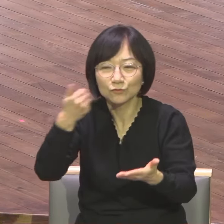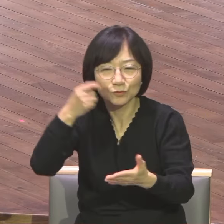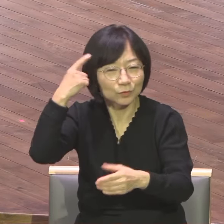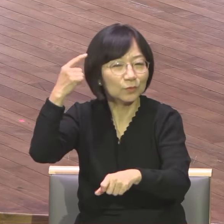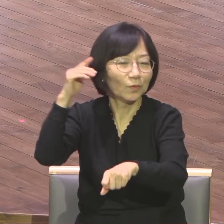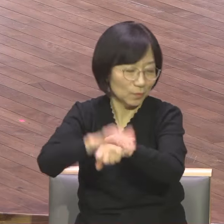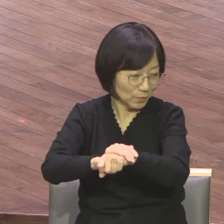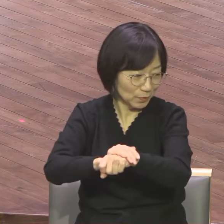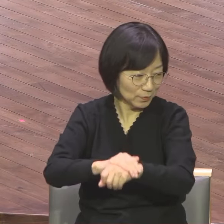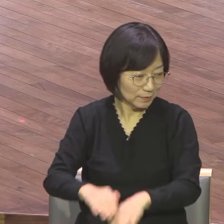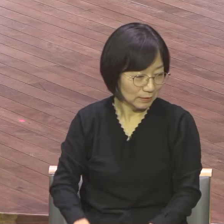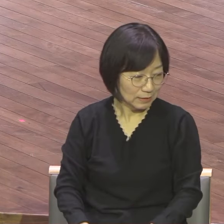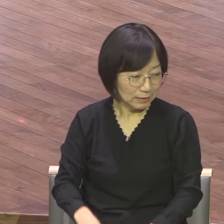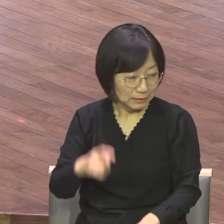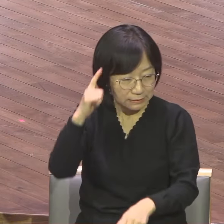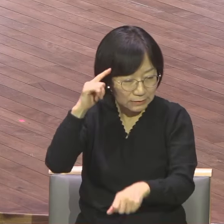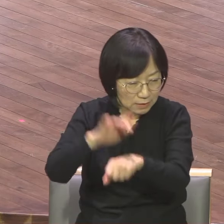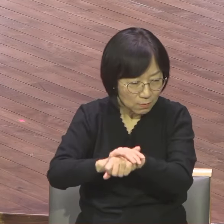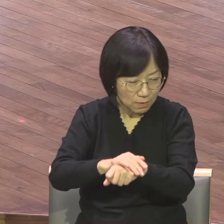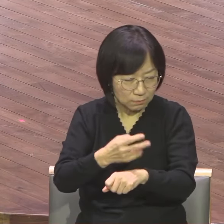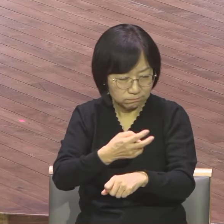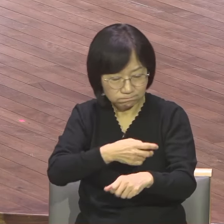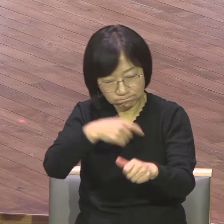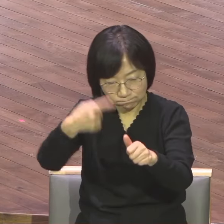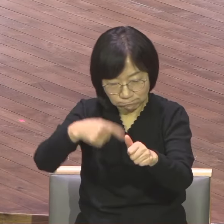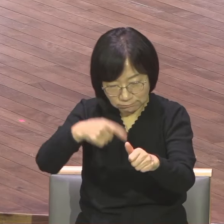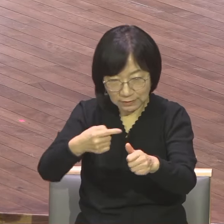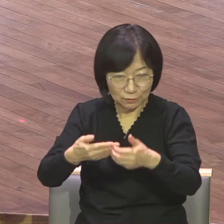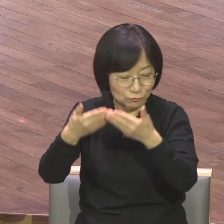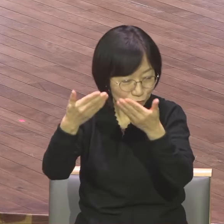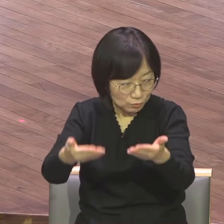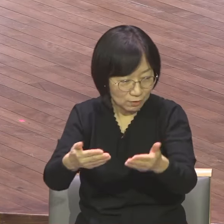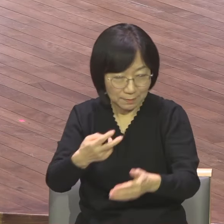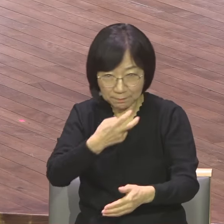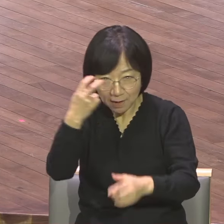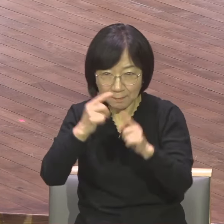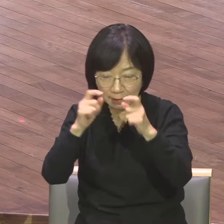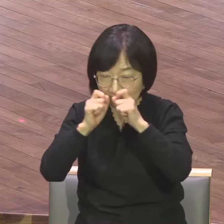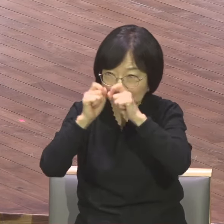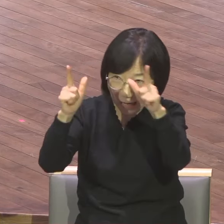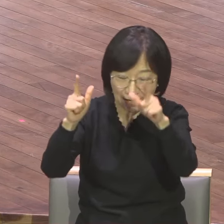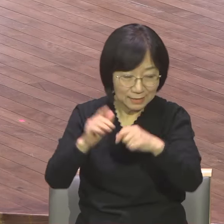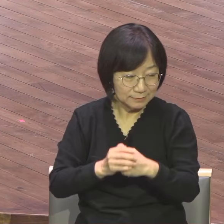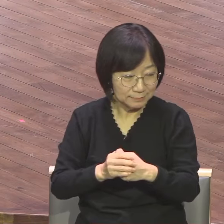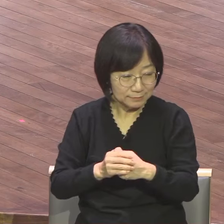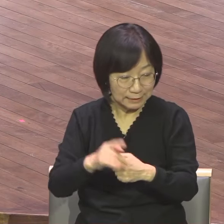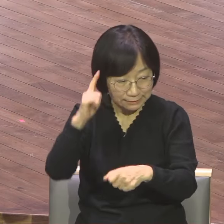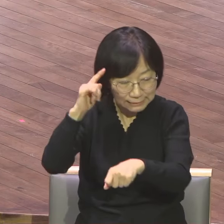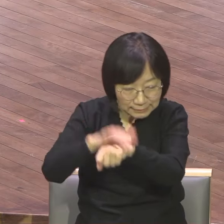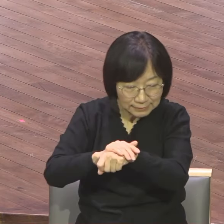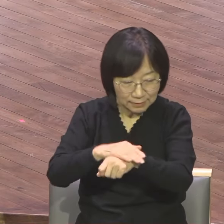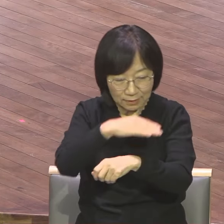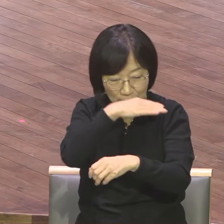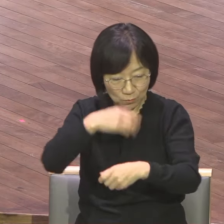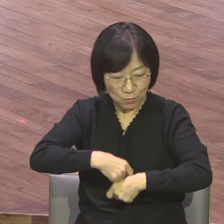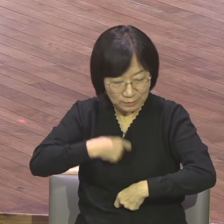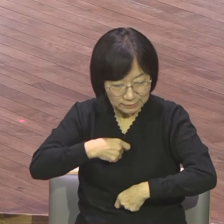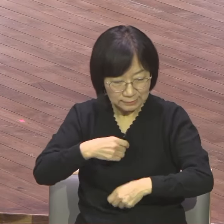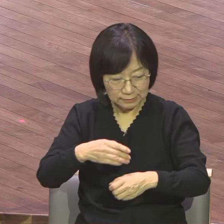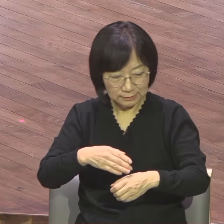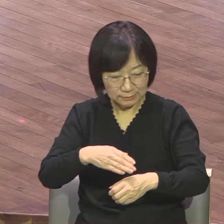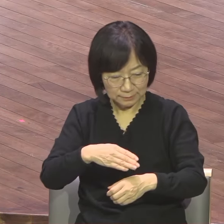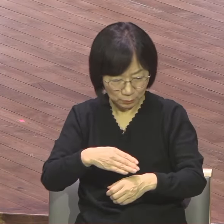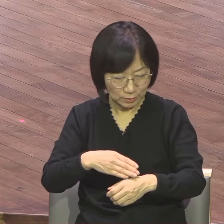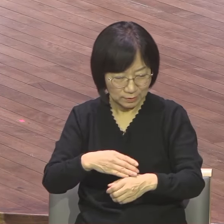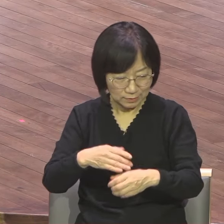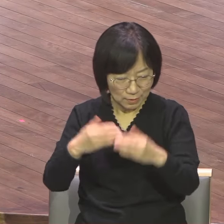하며 명철의 말씀을 깨닫게 하며 지혜롭게 공의롭게 정의롭게 정직하게 하며 행할 일에